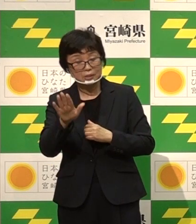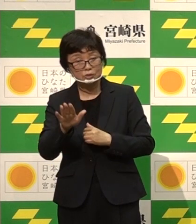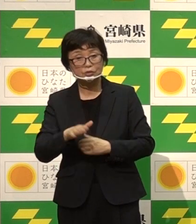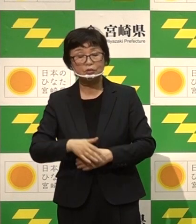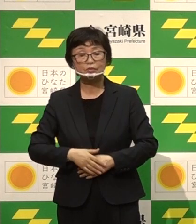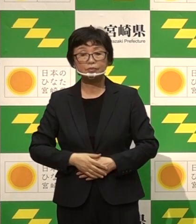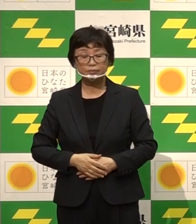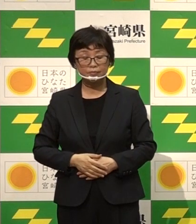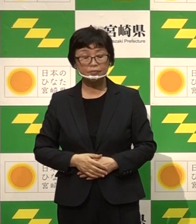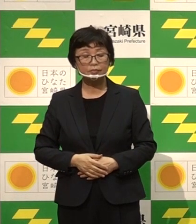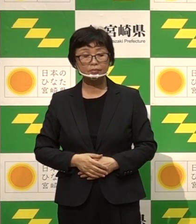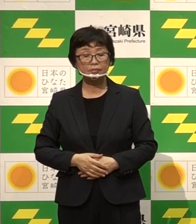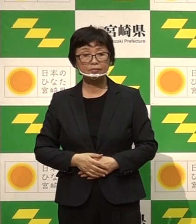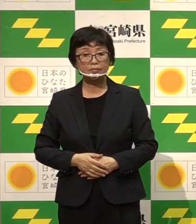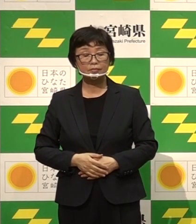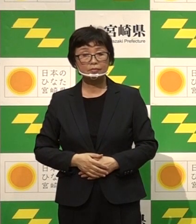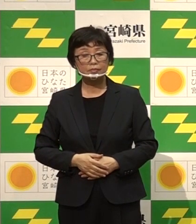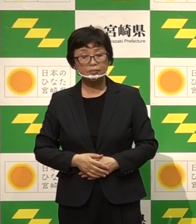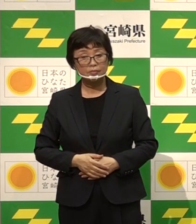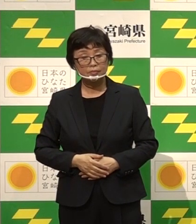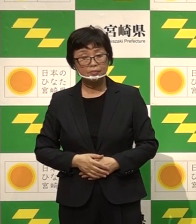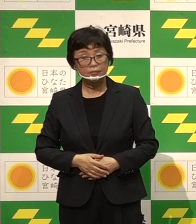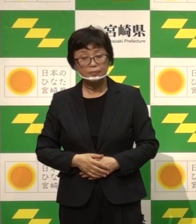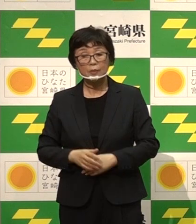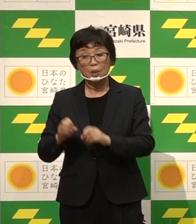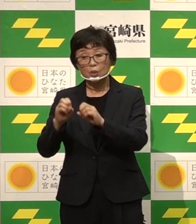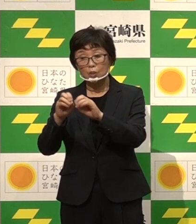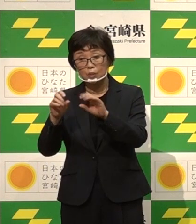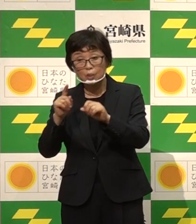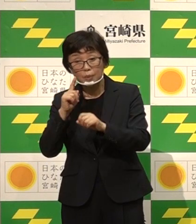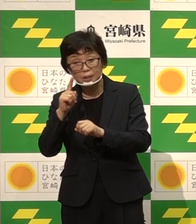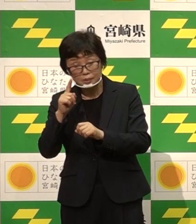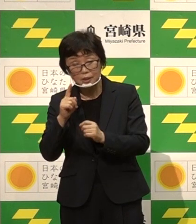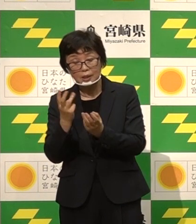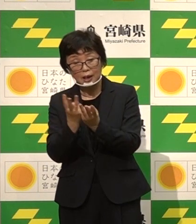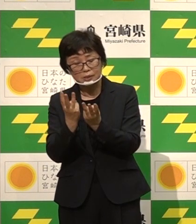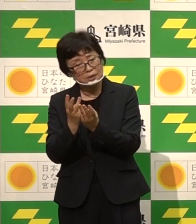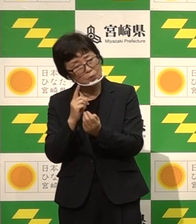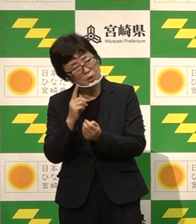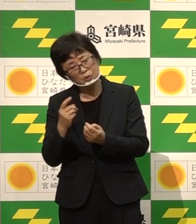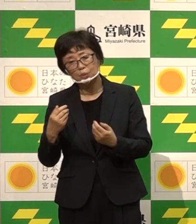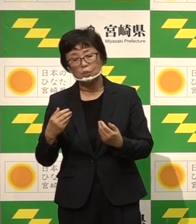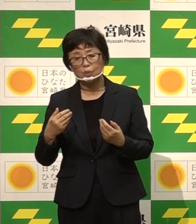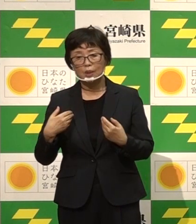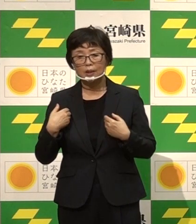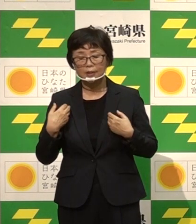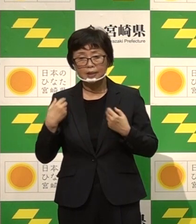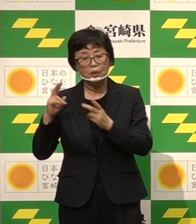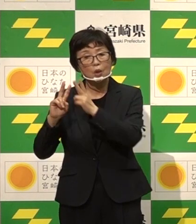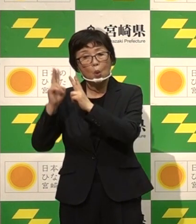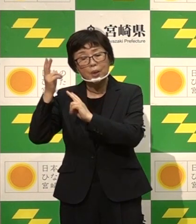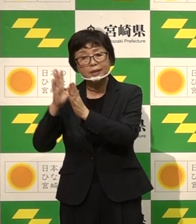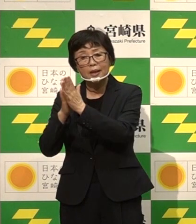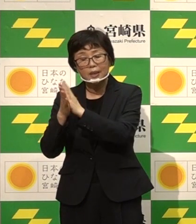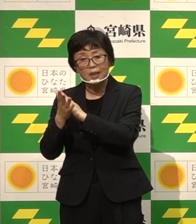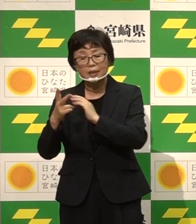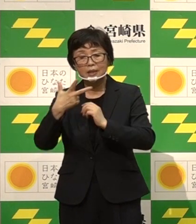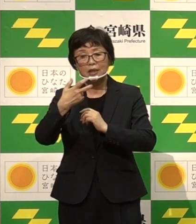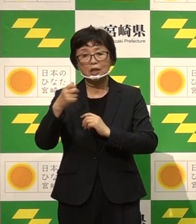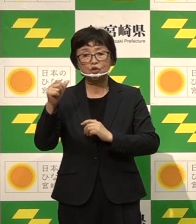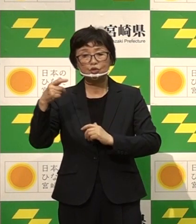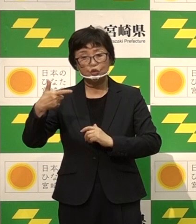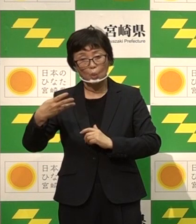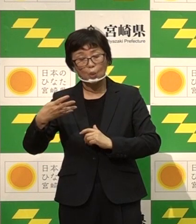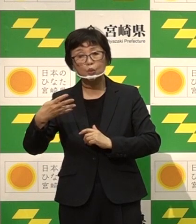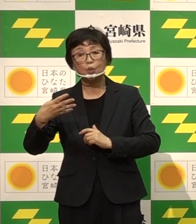。なお報道ベースで見たところで正確な数字ではないかもしれませんが、例えば沖縄などは今74だとか